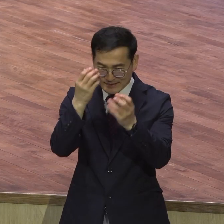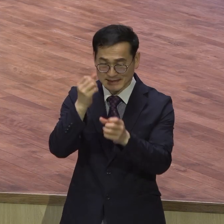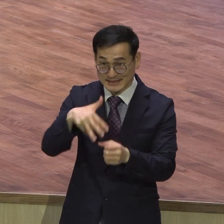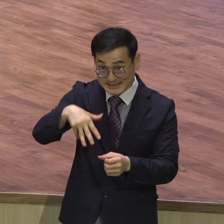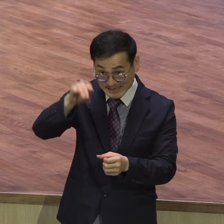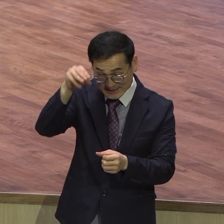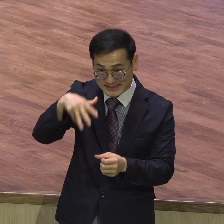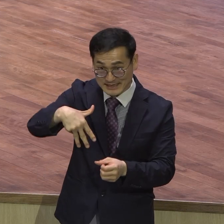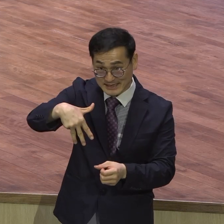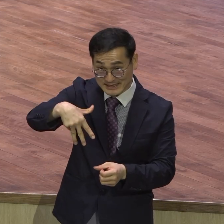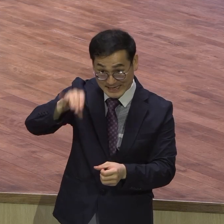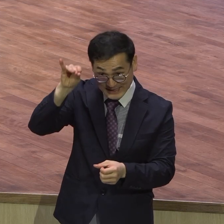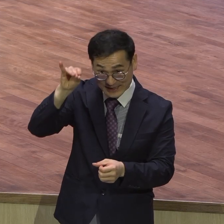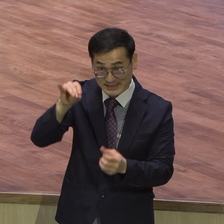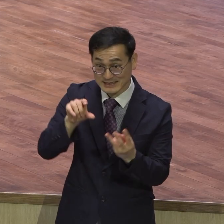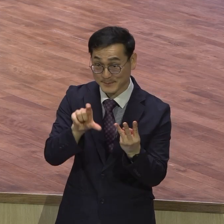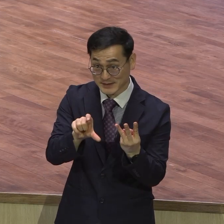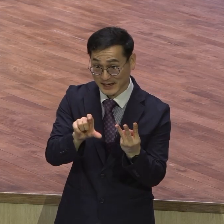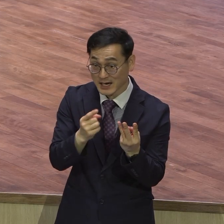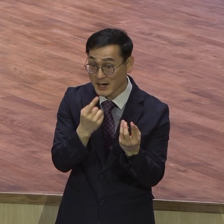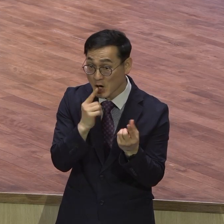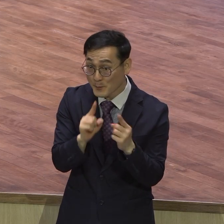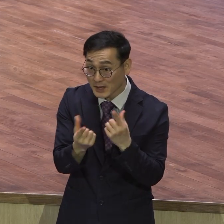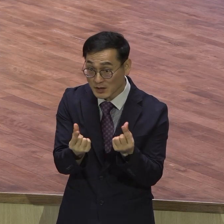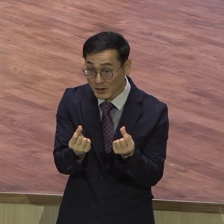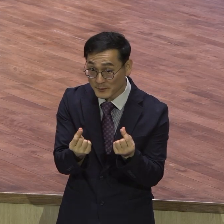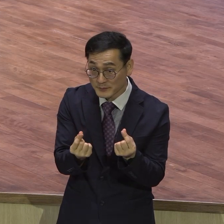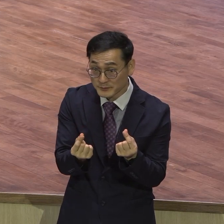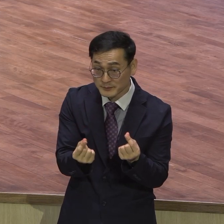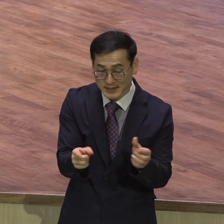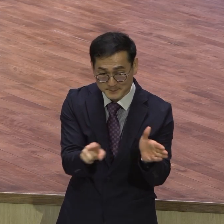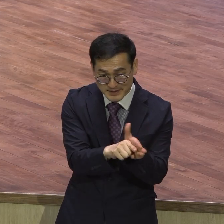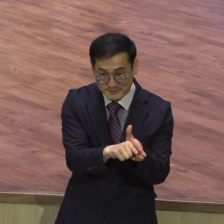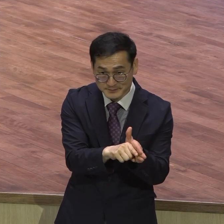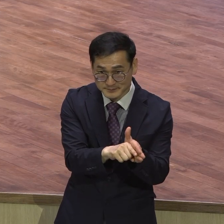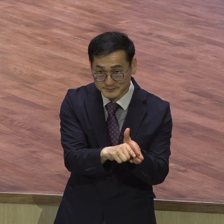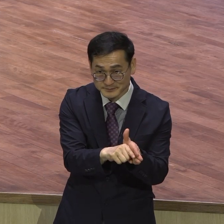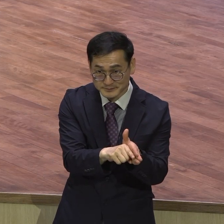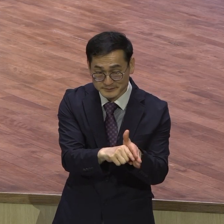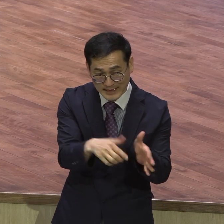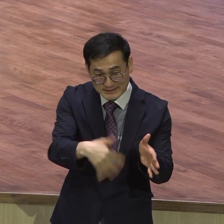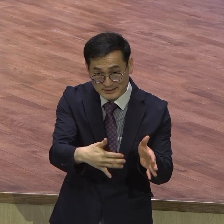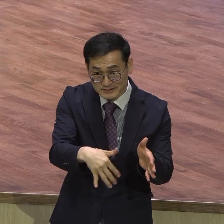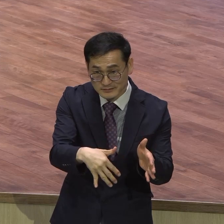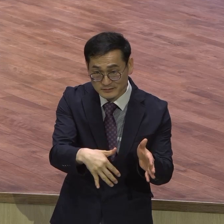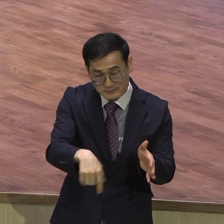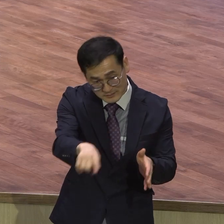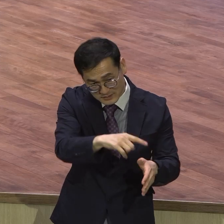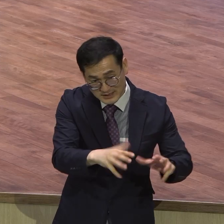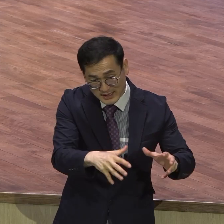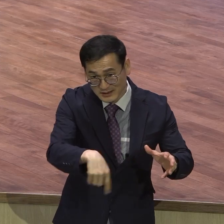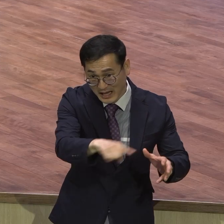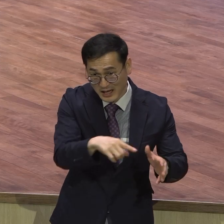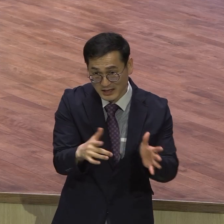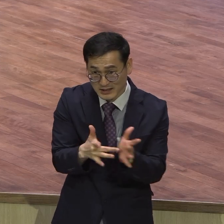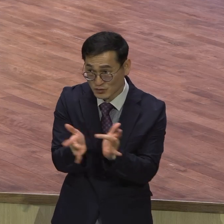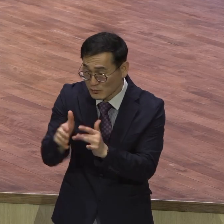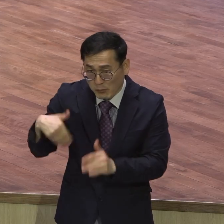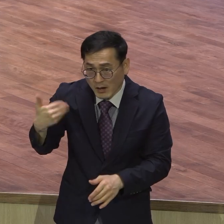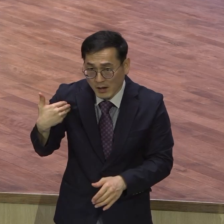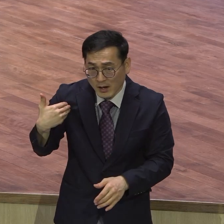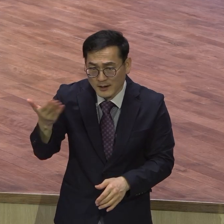뽑아내어어. 불신 현장에서 뽑아내어어. 불신자 상태에서 살고 있는 나를 뽑아내어어. 아멘.